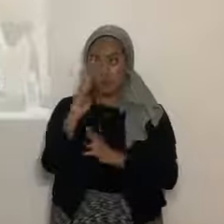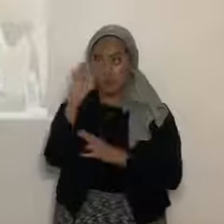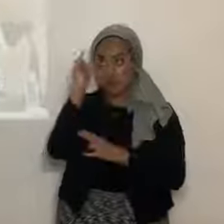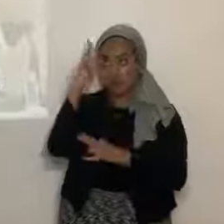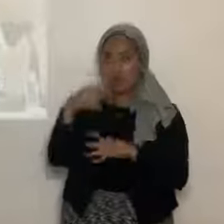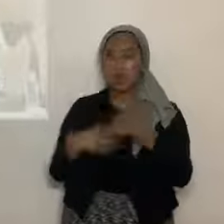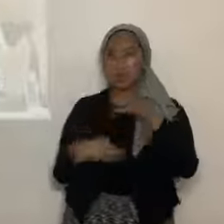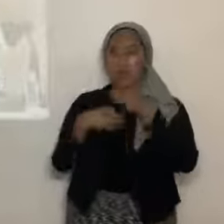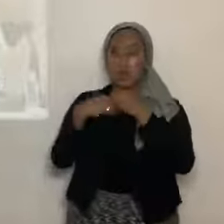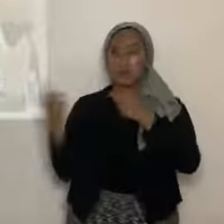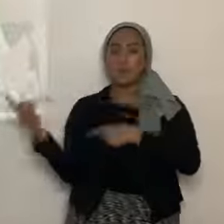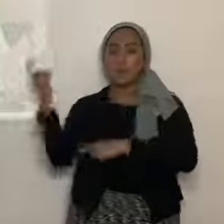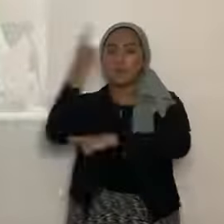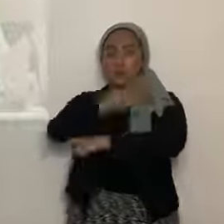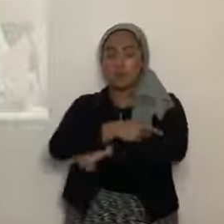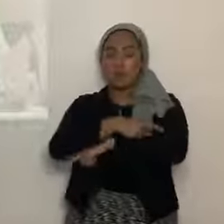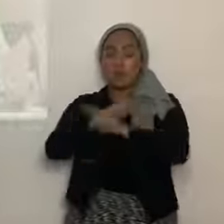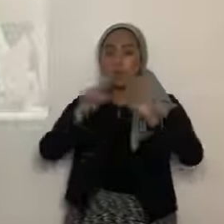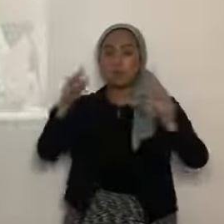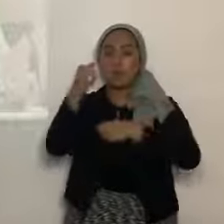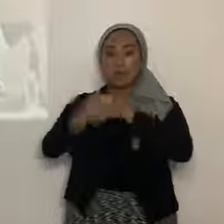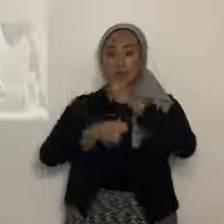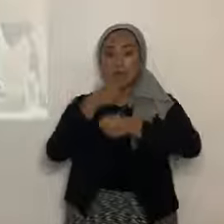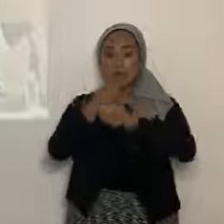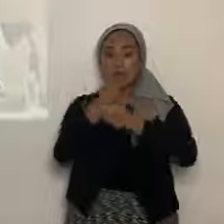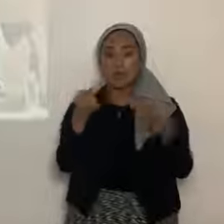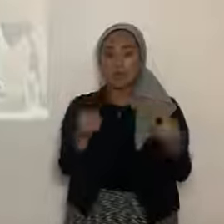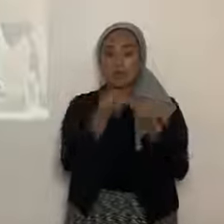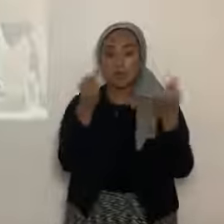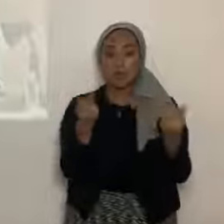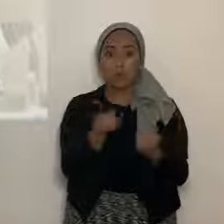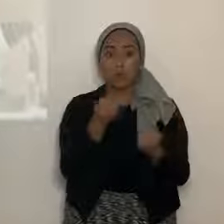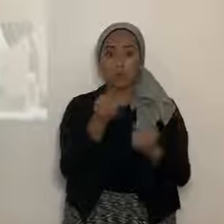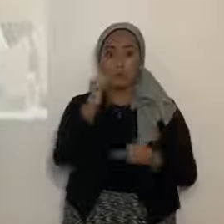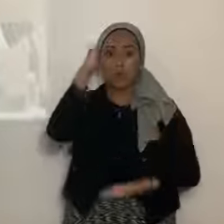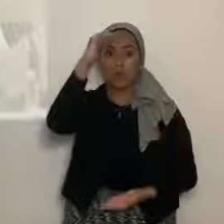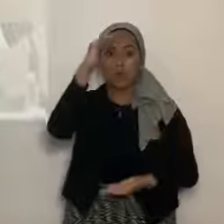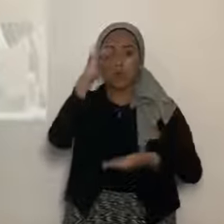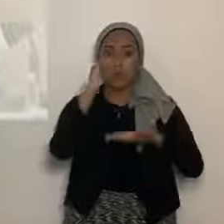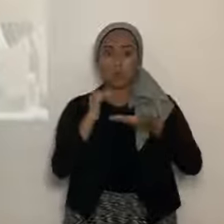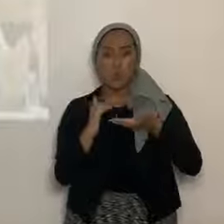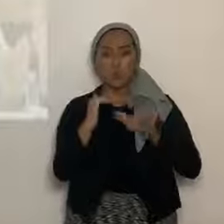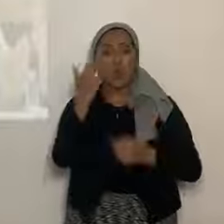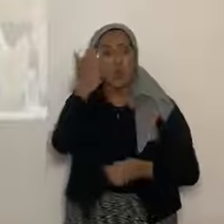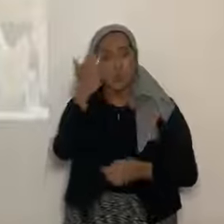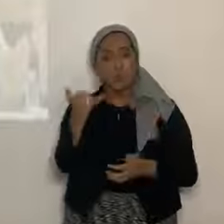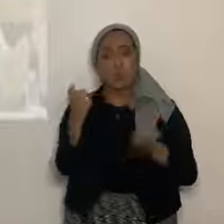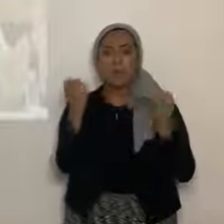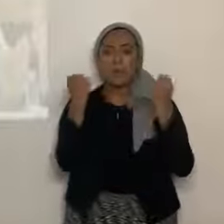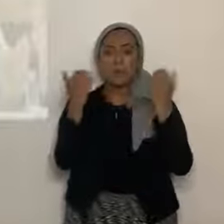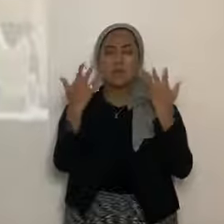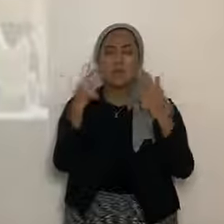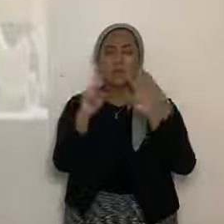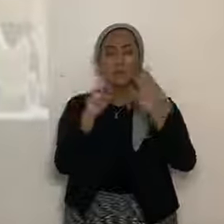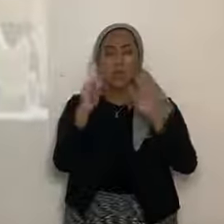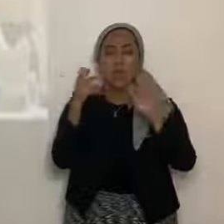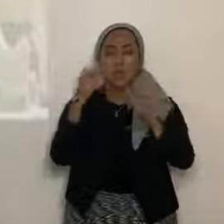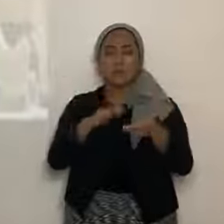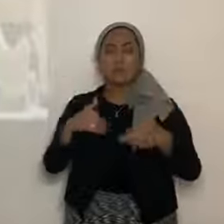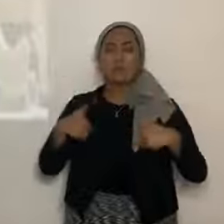los días, mas los años de los impíos serán acortados. Por eso tanta gente muere joven. Por